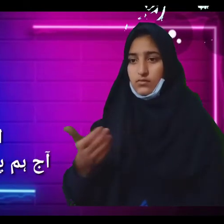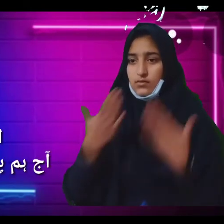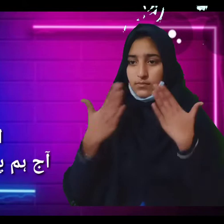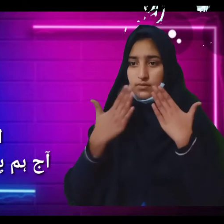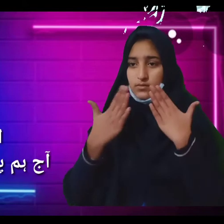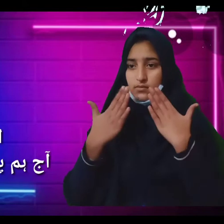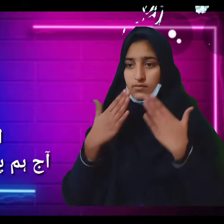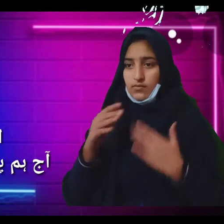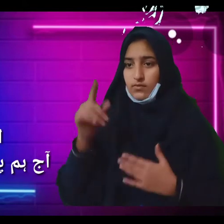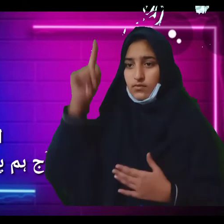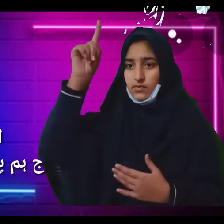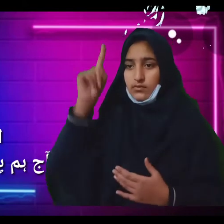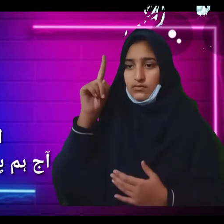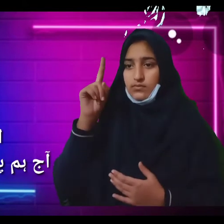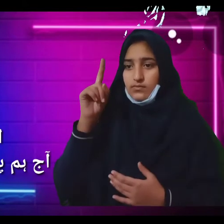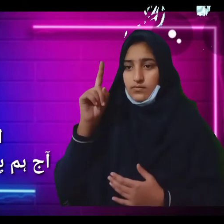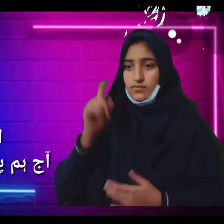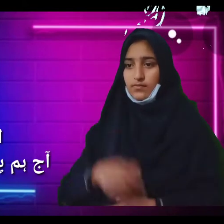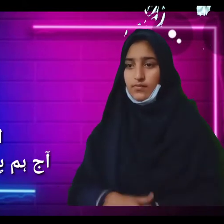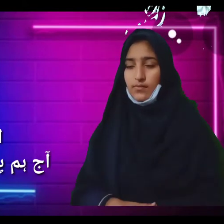पढ़ेंगे इस्लामी का,